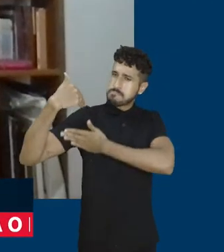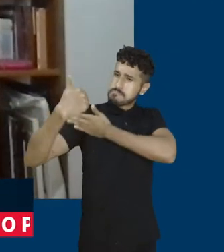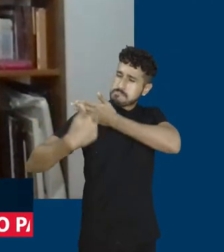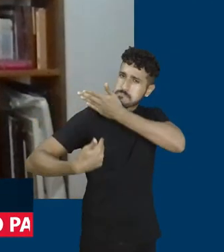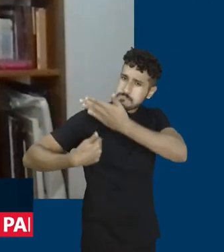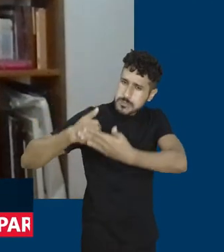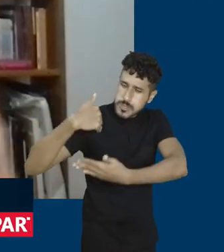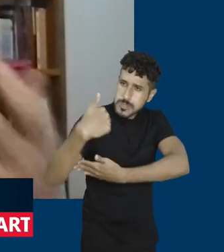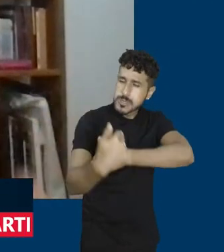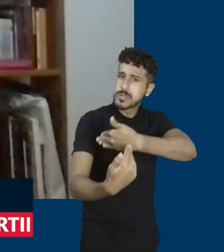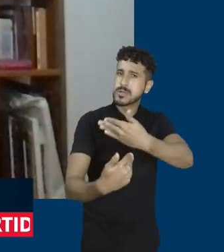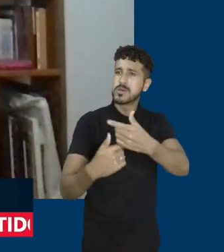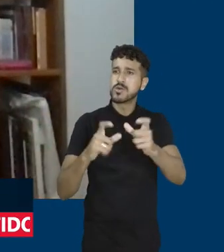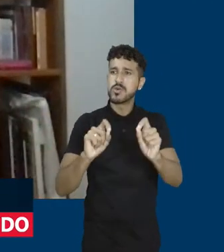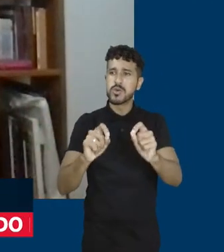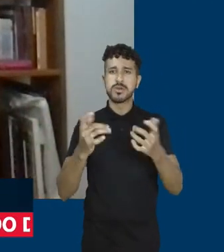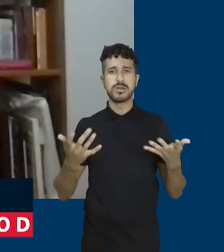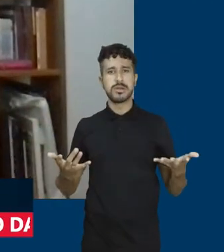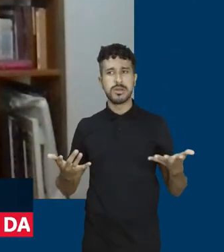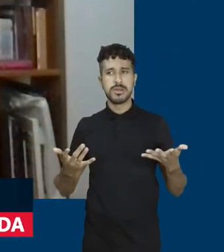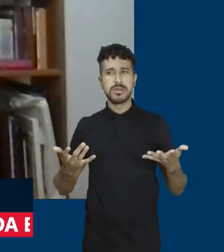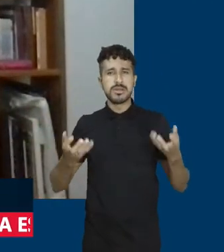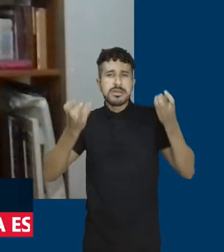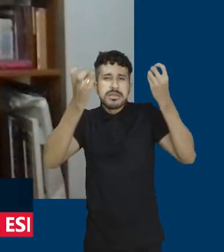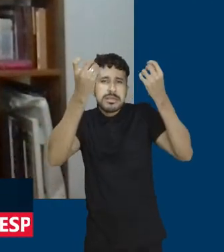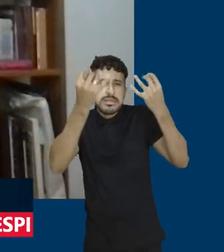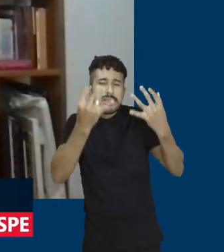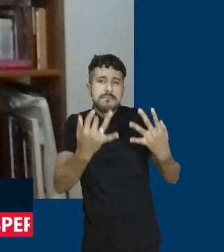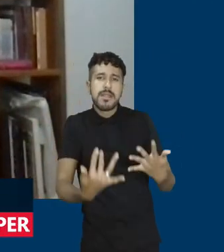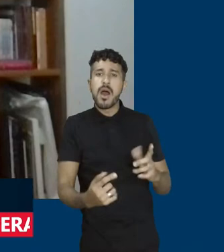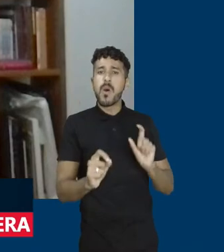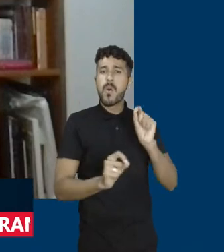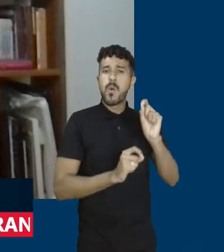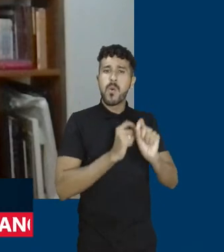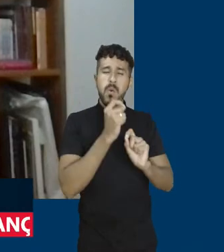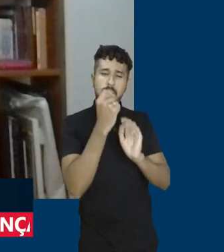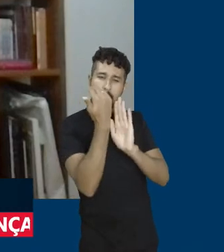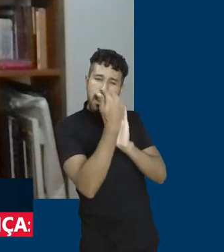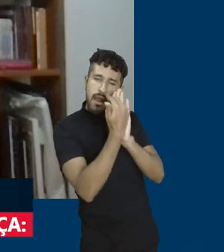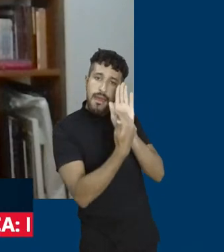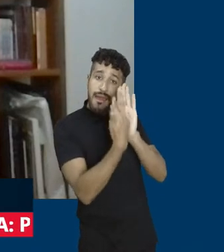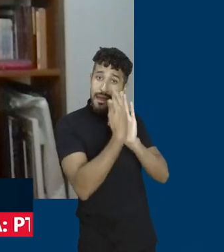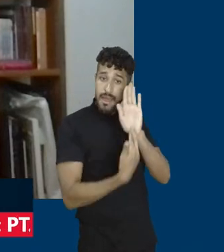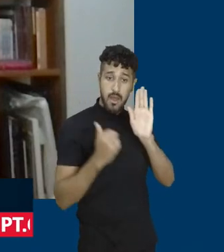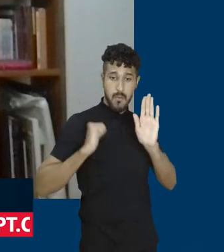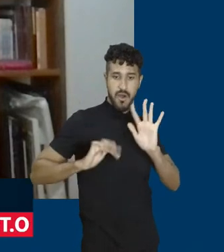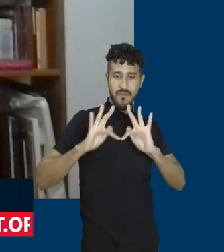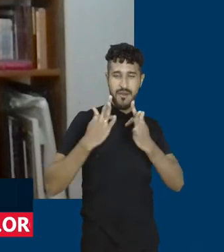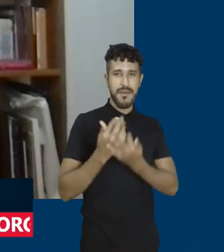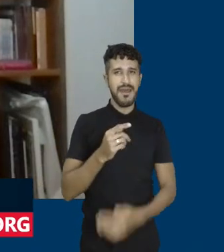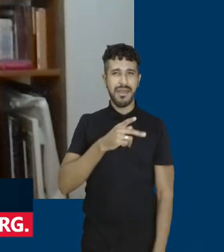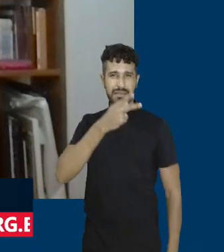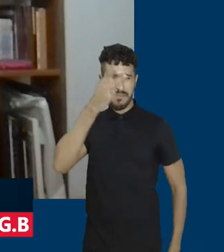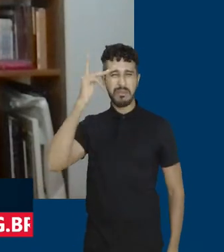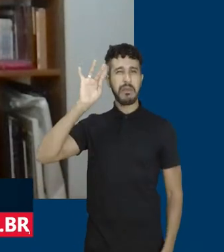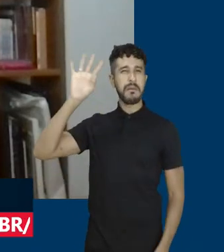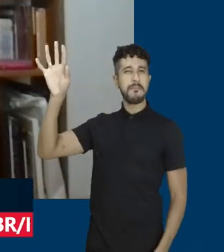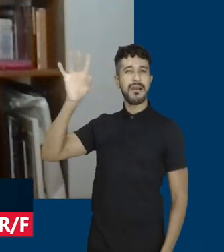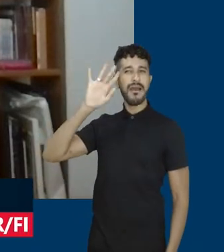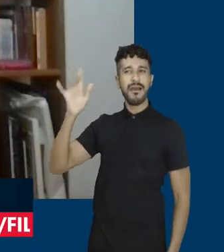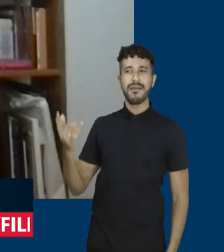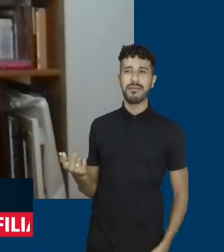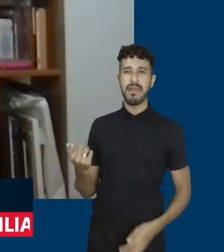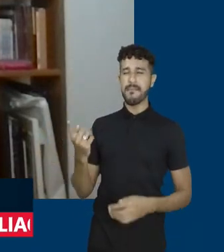de qualificação do que são essas condicionalidades do Bolsa Família. Tem gente que acha que é um jeito de